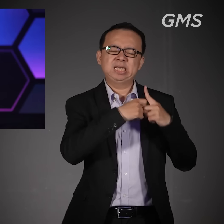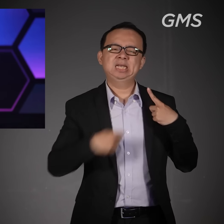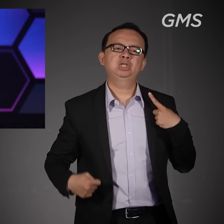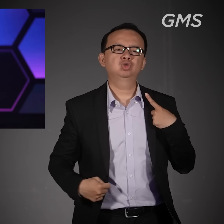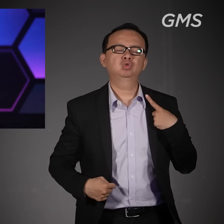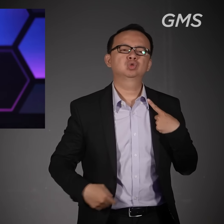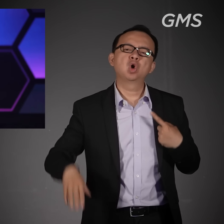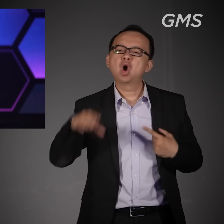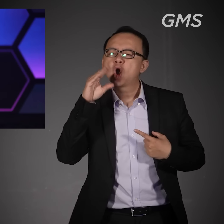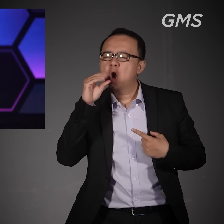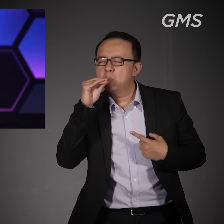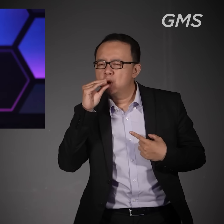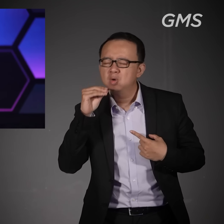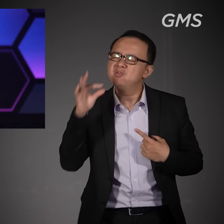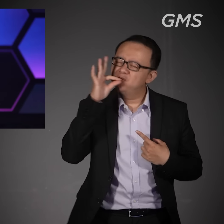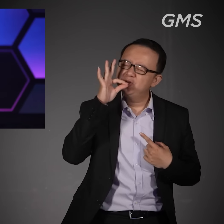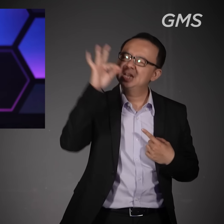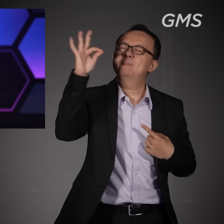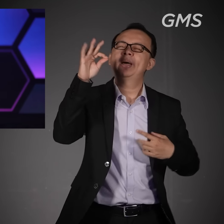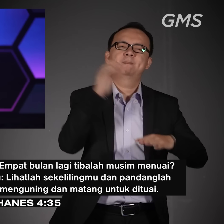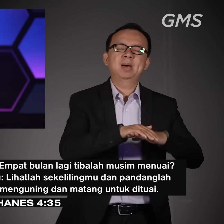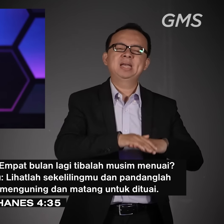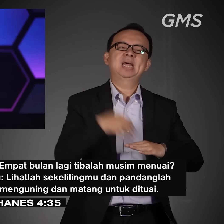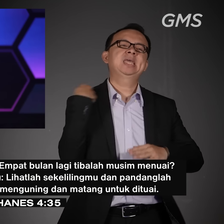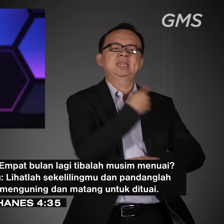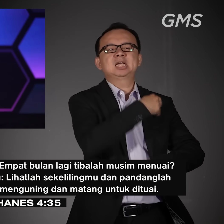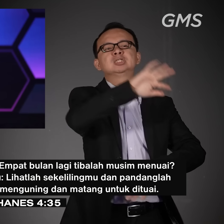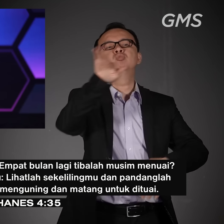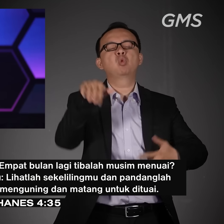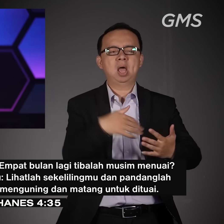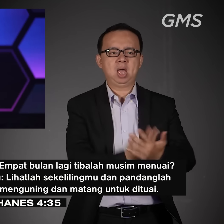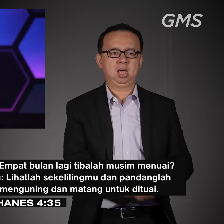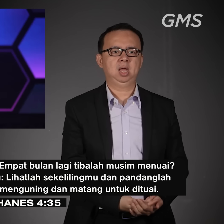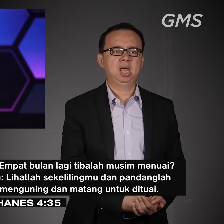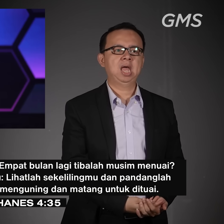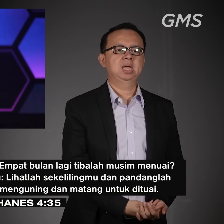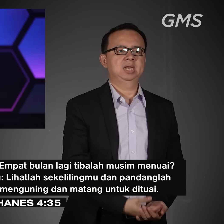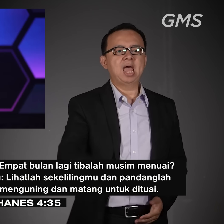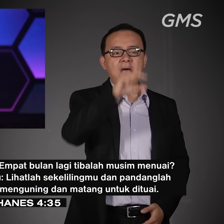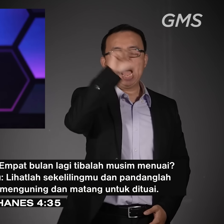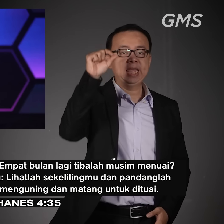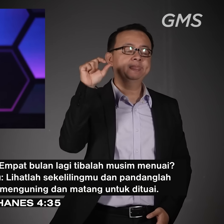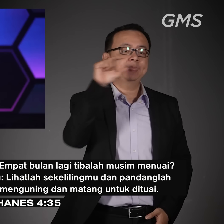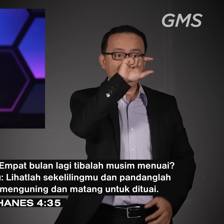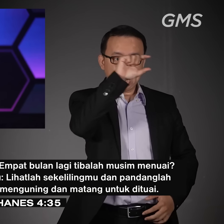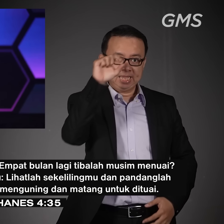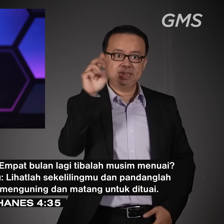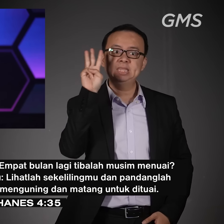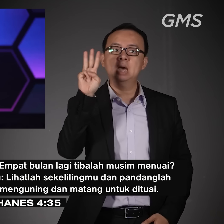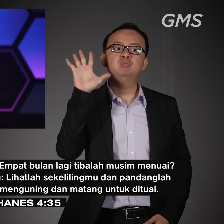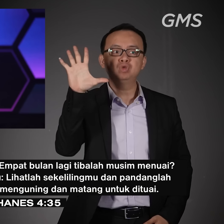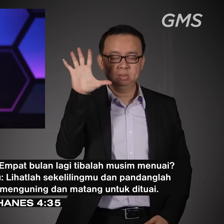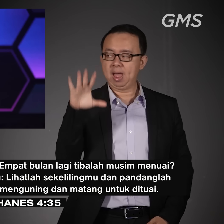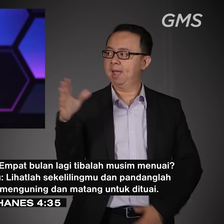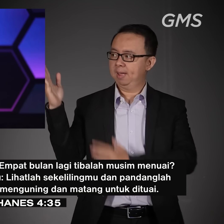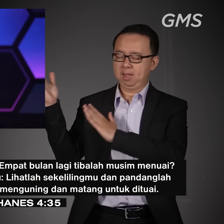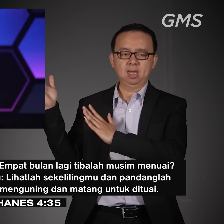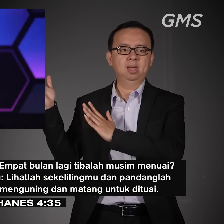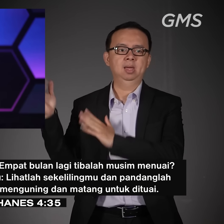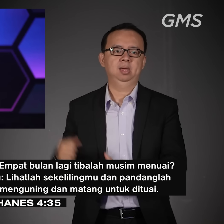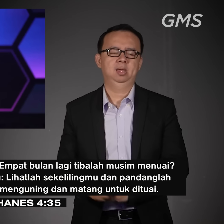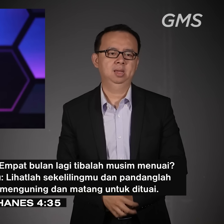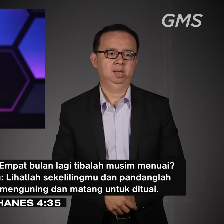kita semua. Ayat 35, bukankah kamu mengatakan, ini masih perkataan Tuhan Yesus tentunya. Bukankah